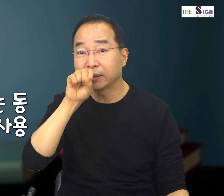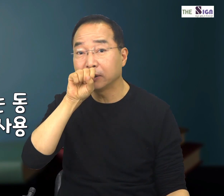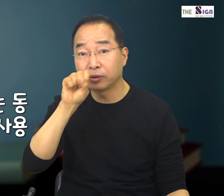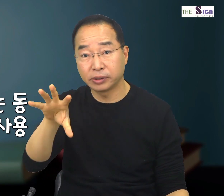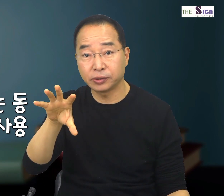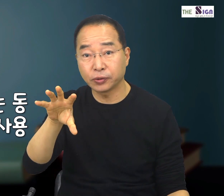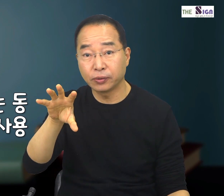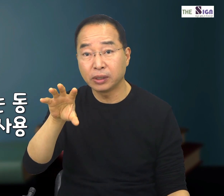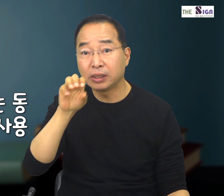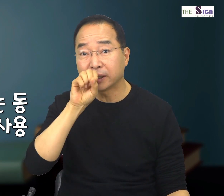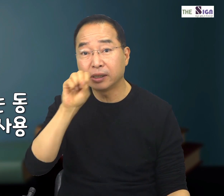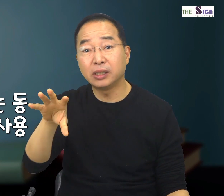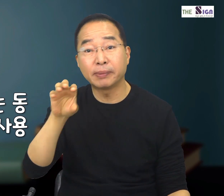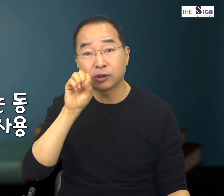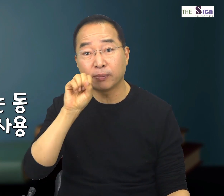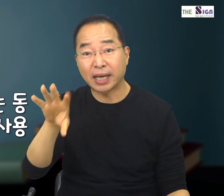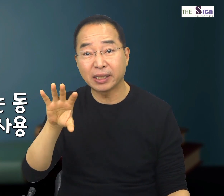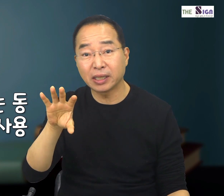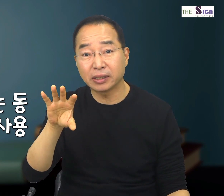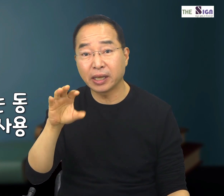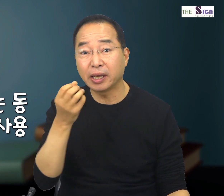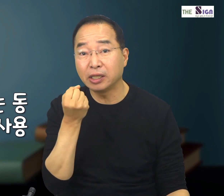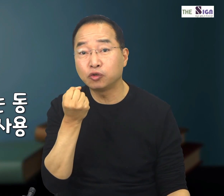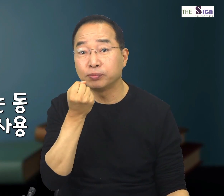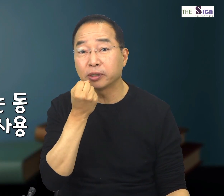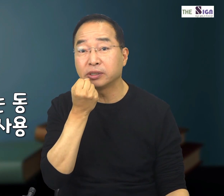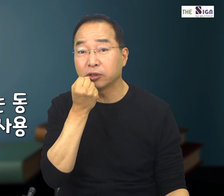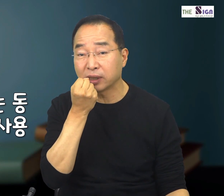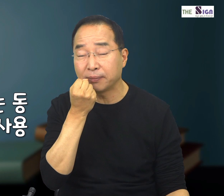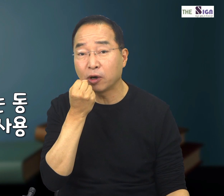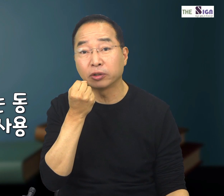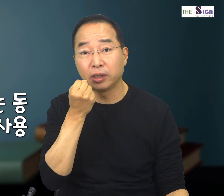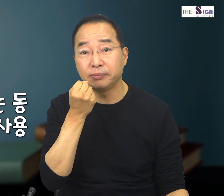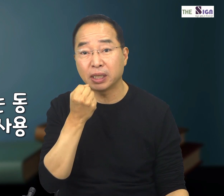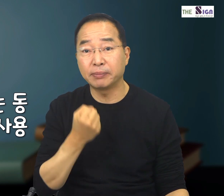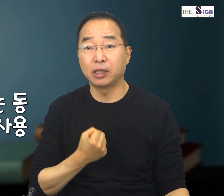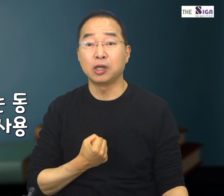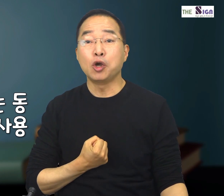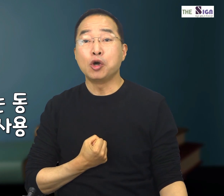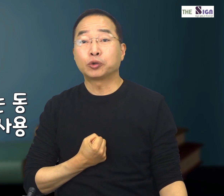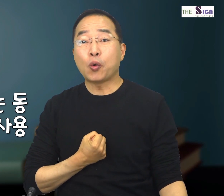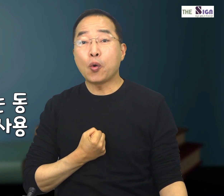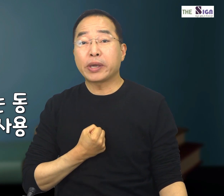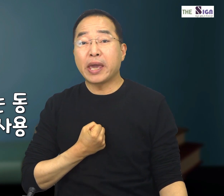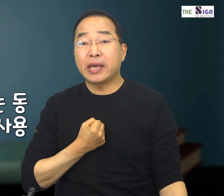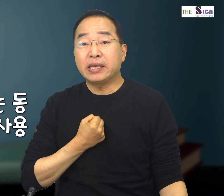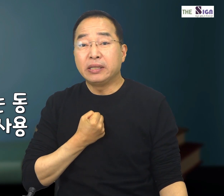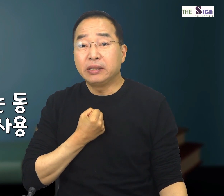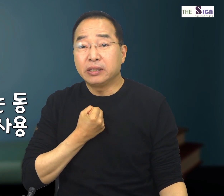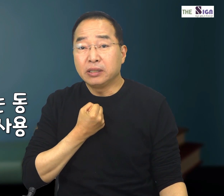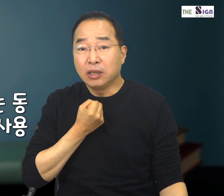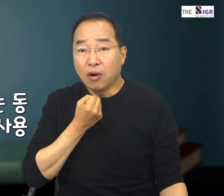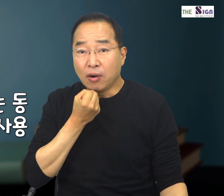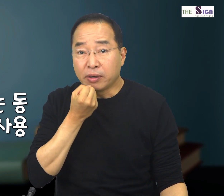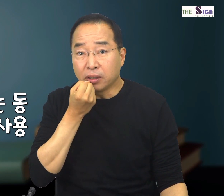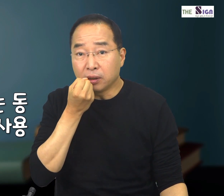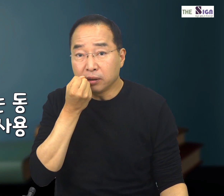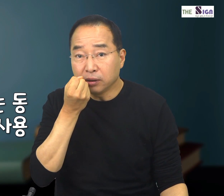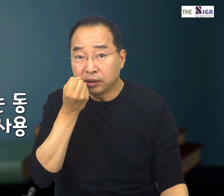이렇게 쓰죠. 자, 이건 일반적으로 말한다인데 이 주먹지어서 하면 어떤 의미냐면 속에 있는 거를